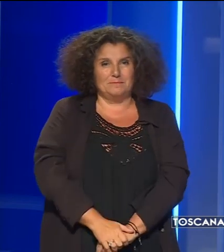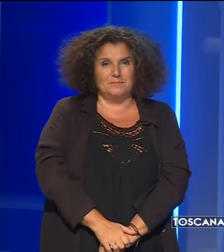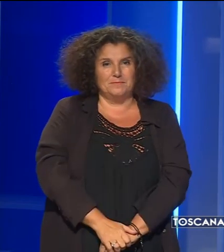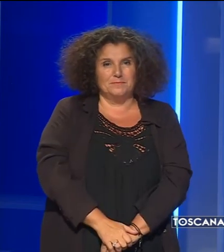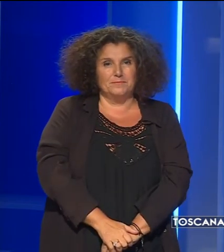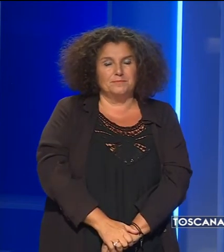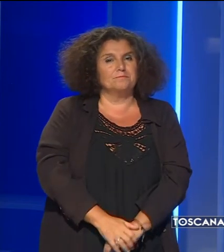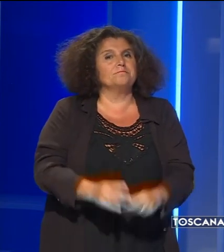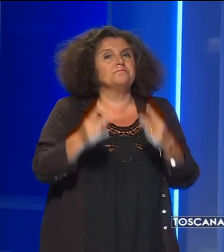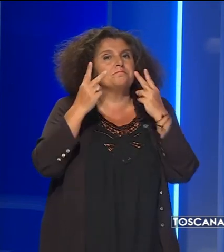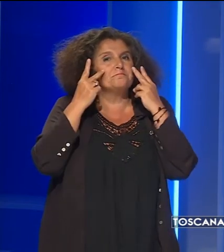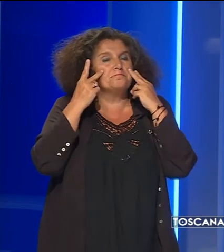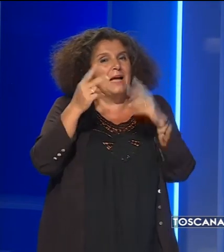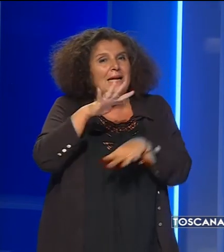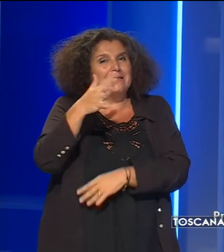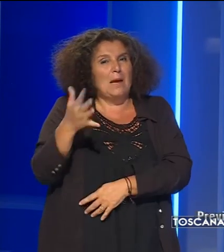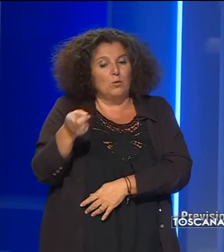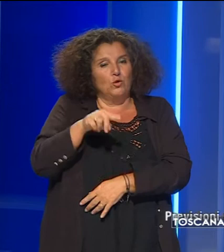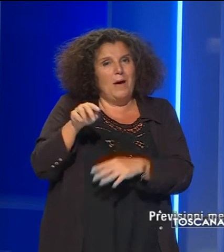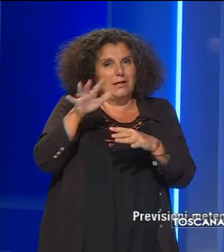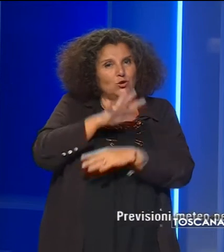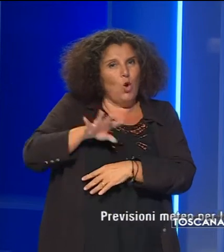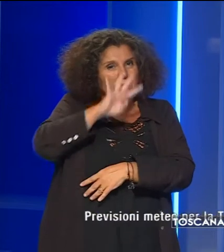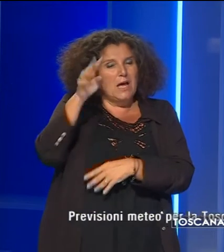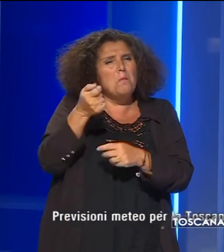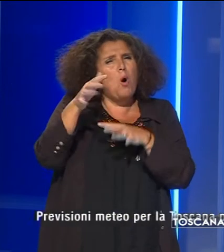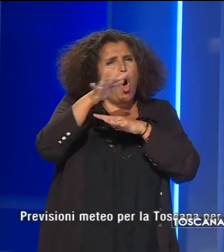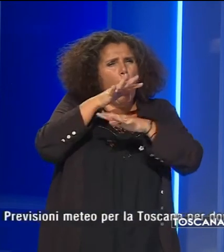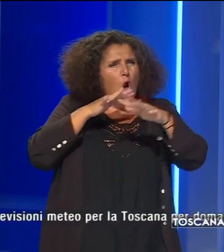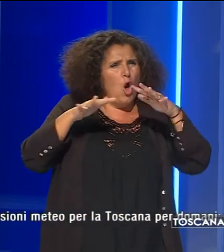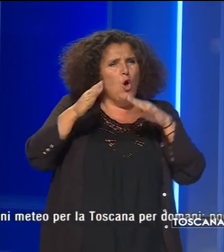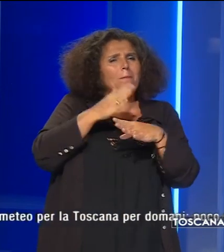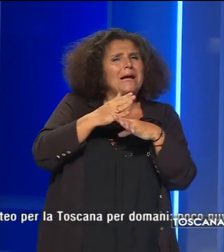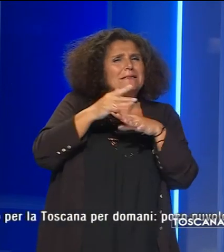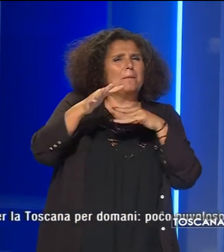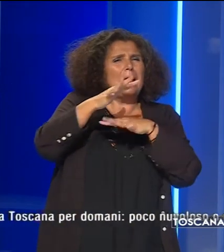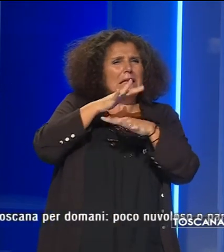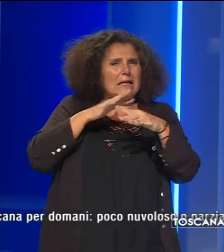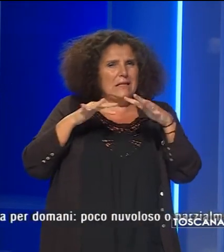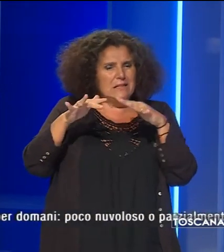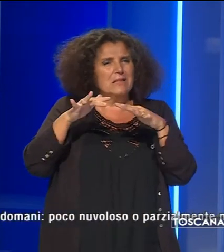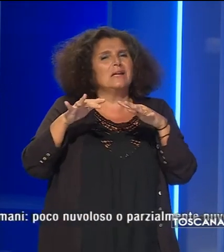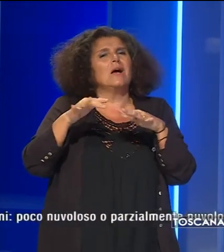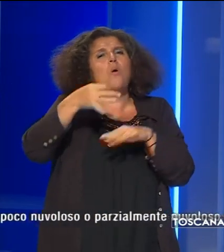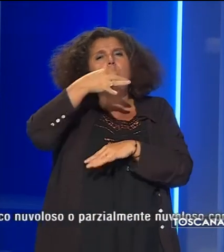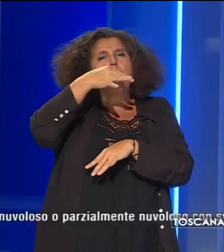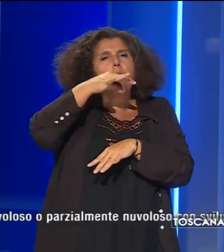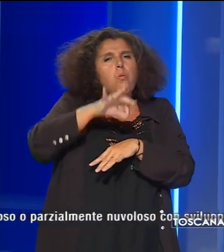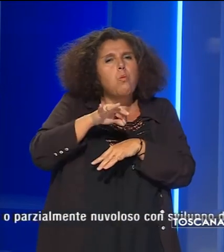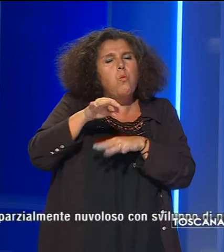e ora le previsioni del tempo per domani in Toscana poco nuvoloso o parzialmente nuvoloso con sviluppo di